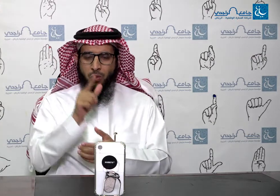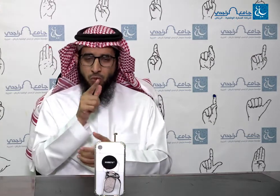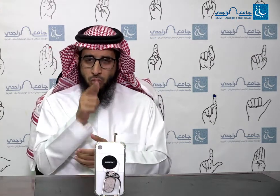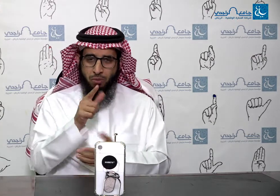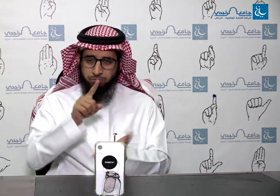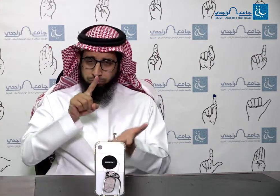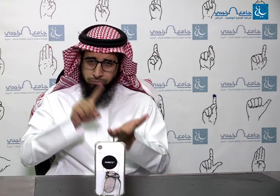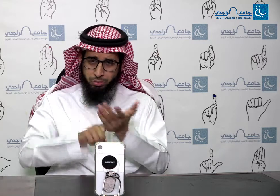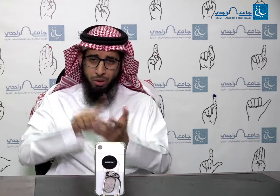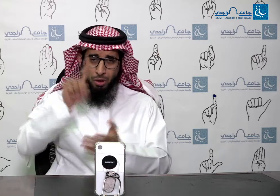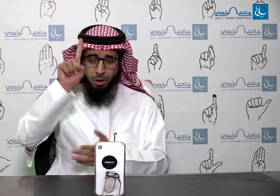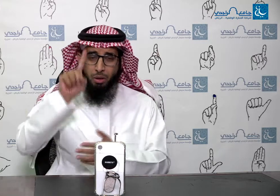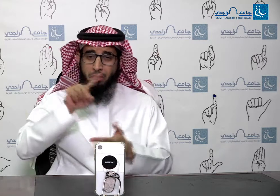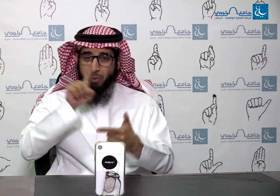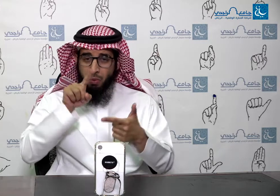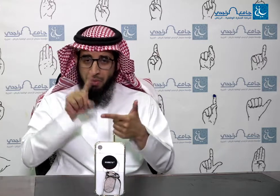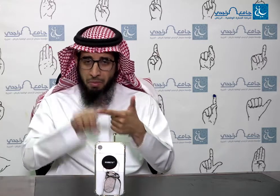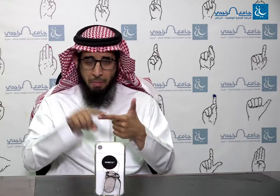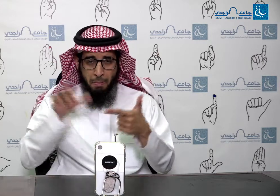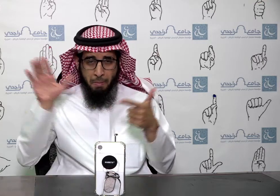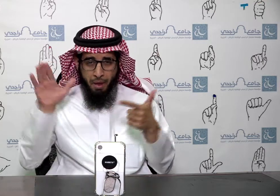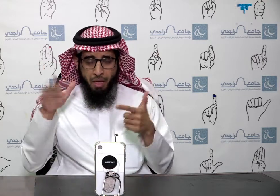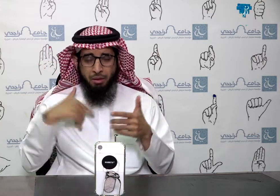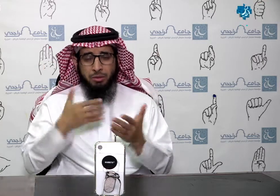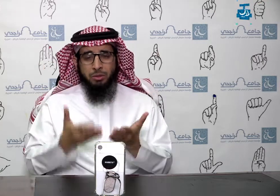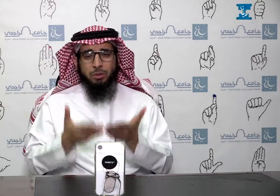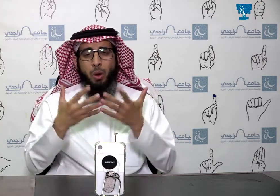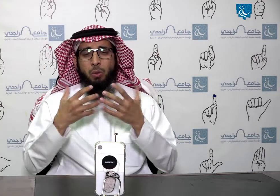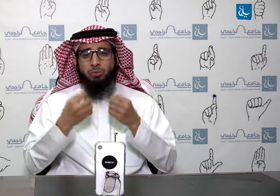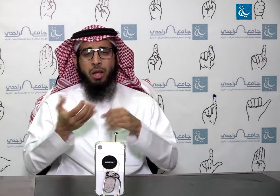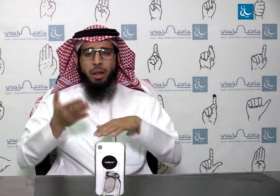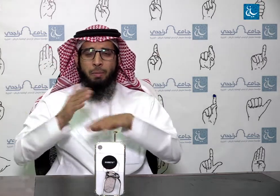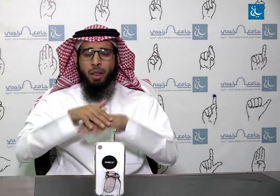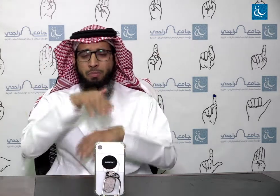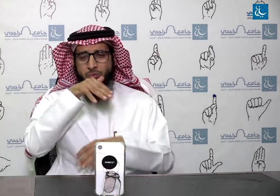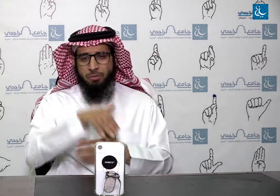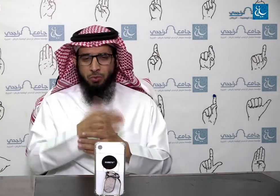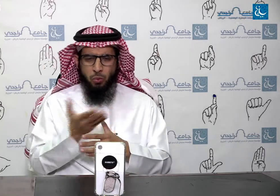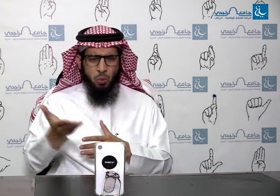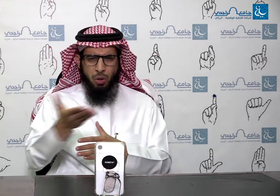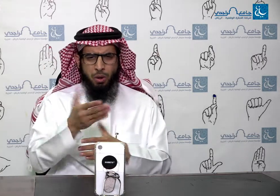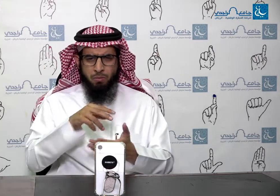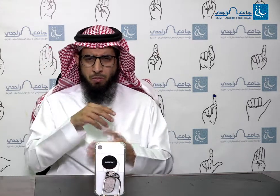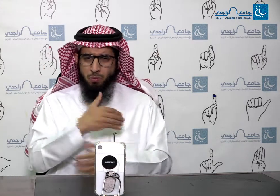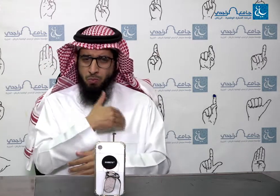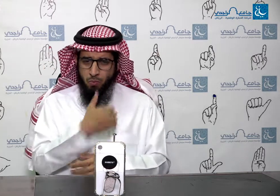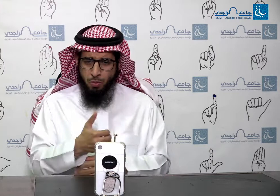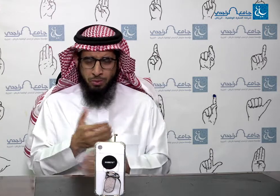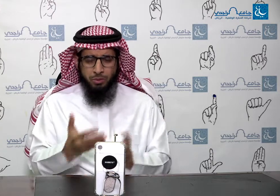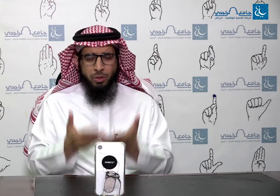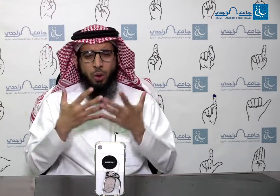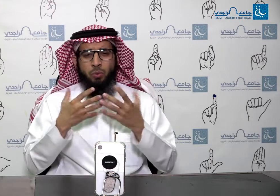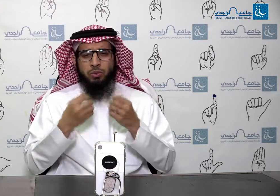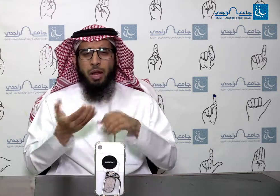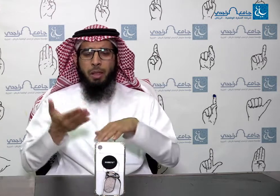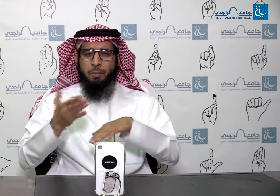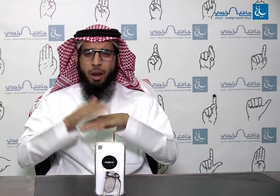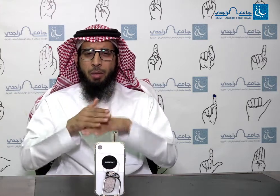النبي: يا أيها الذين آمنوا صلوا عليه وسلموا تسليما. وقال صلى الله عليه وسلم: من